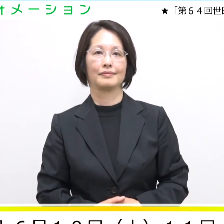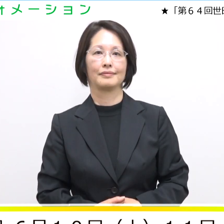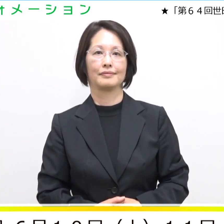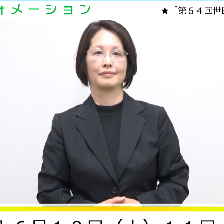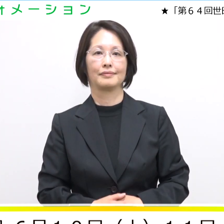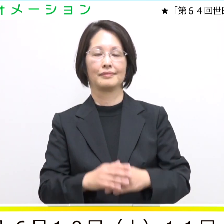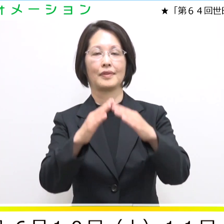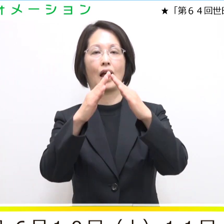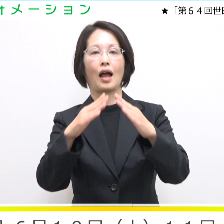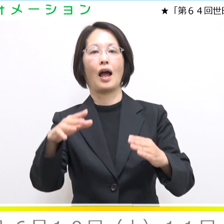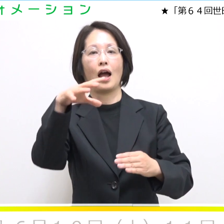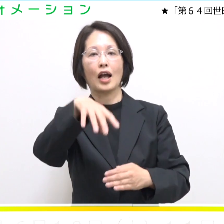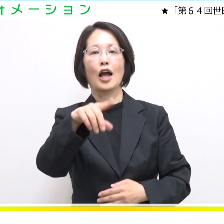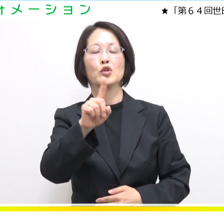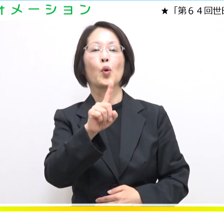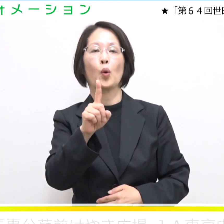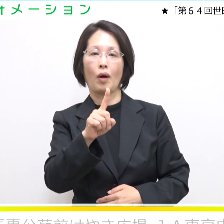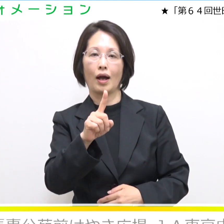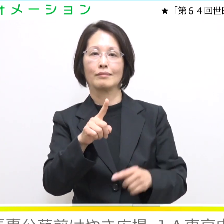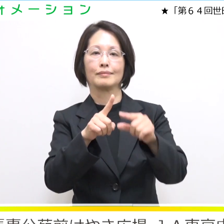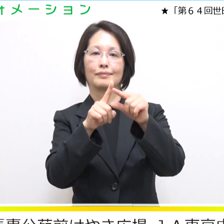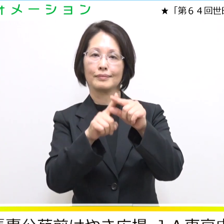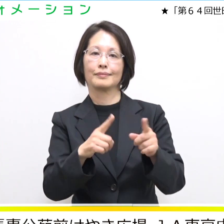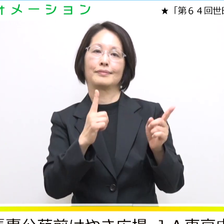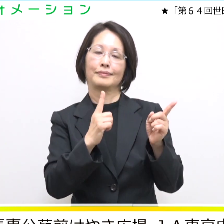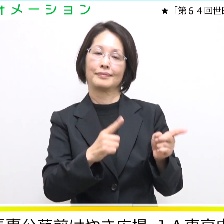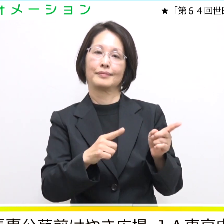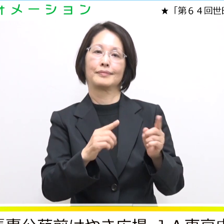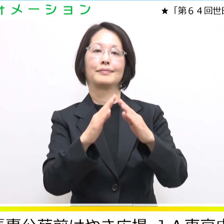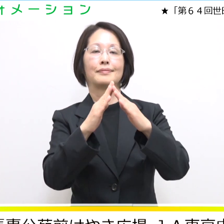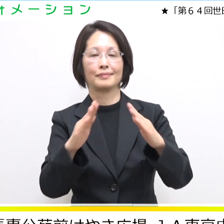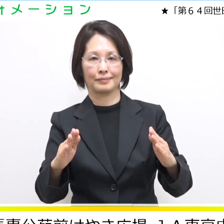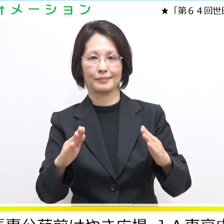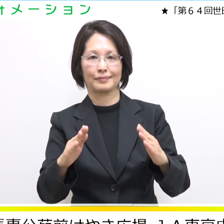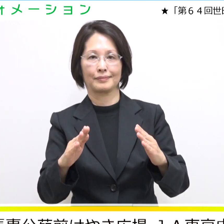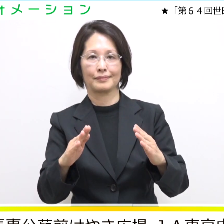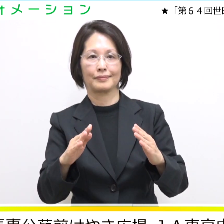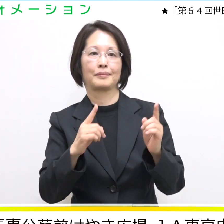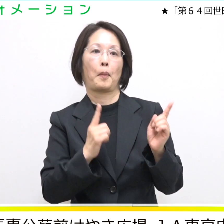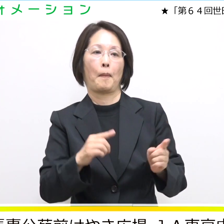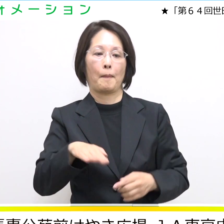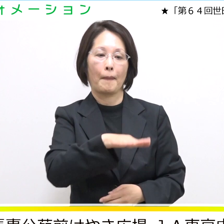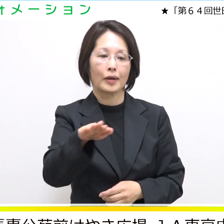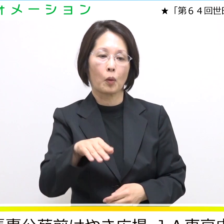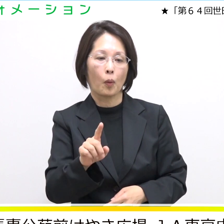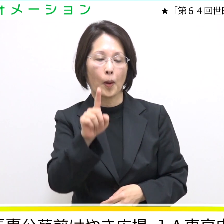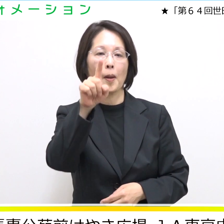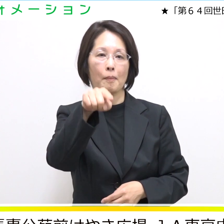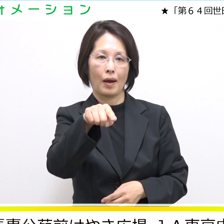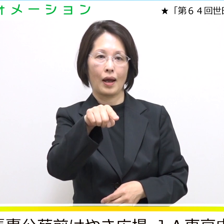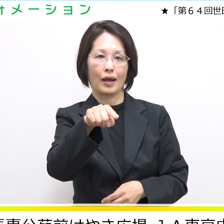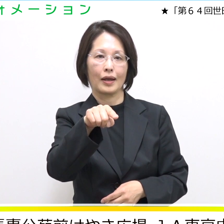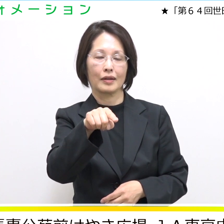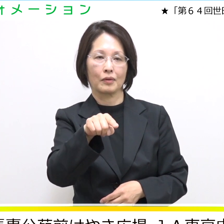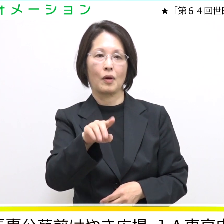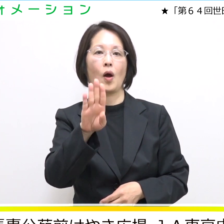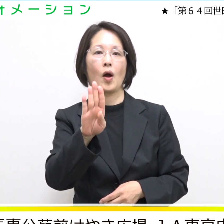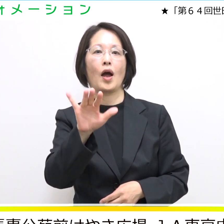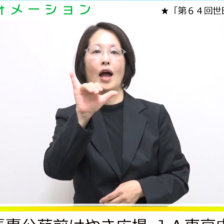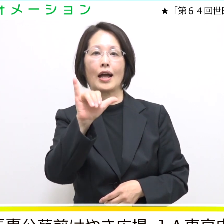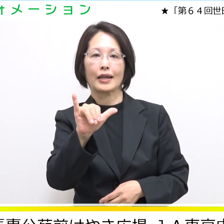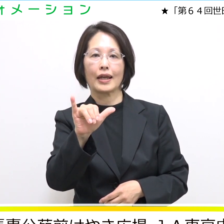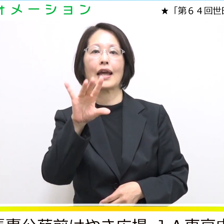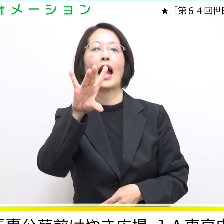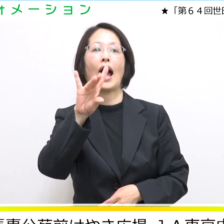土曜日会場はJRA馬路公園前欅